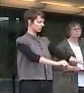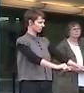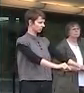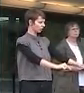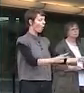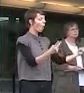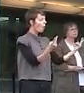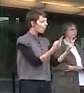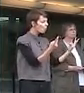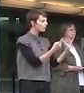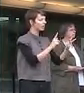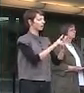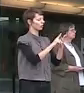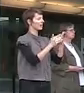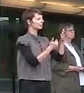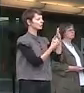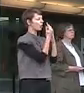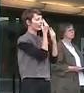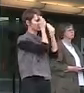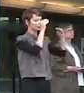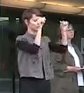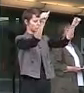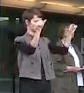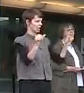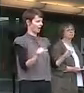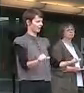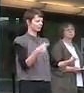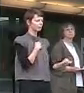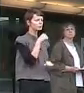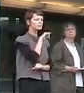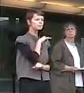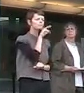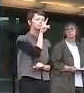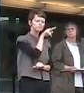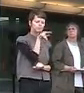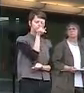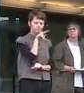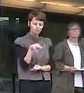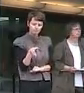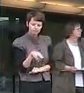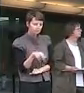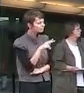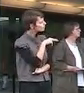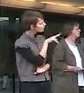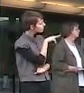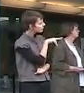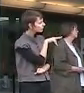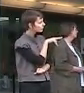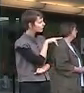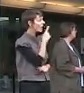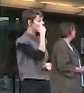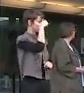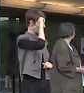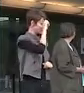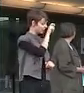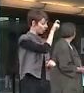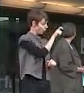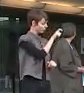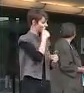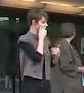inzwischen neu errichtete Informationstafel interessiert betrachten. Einheimische und